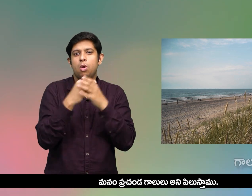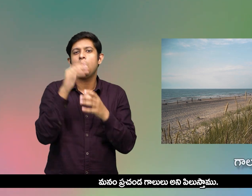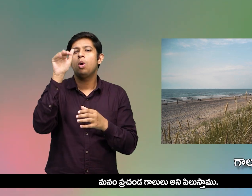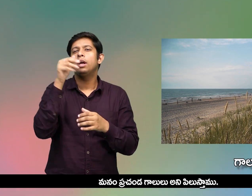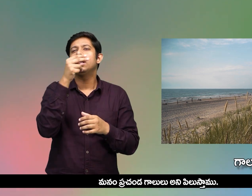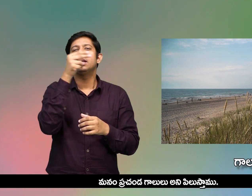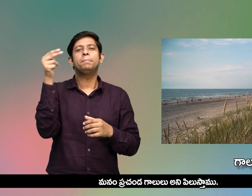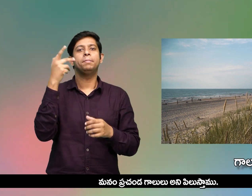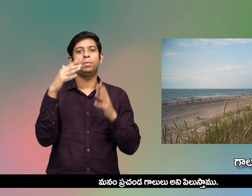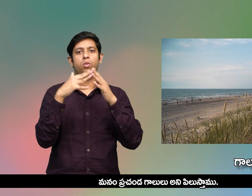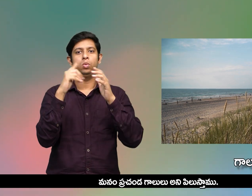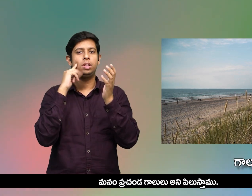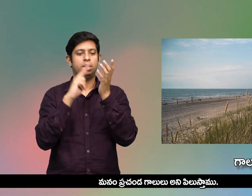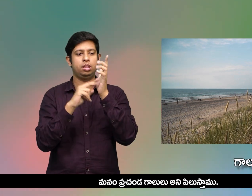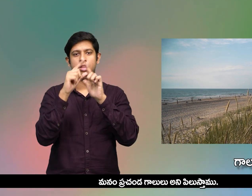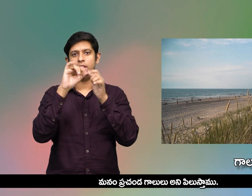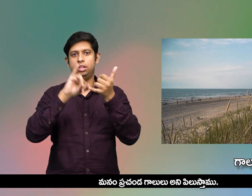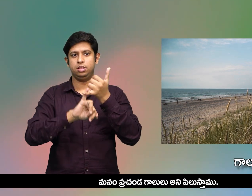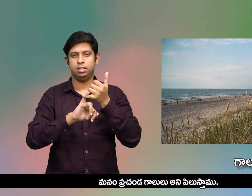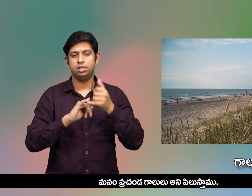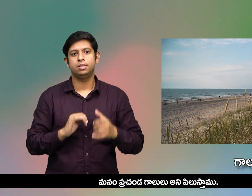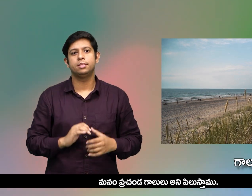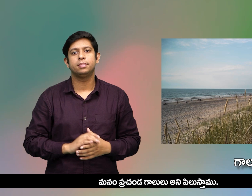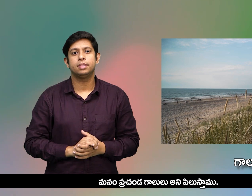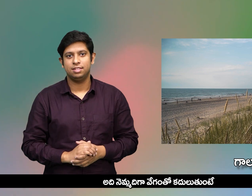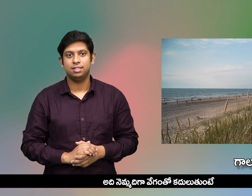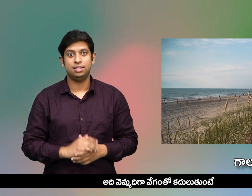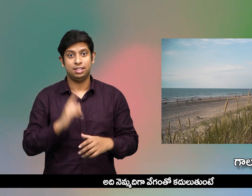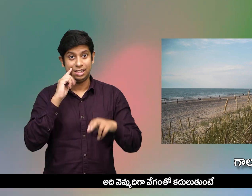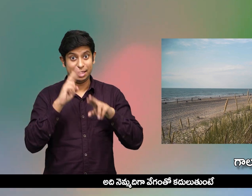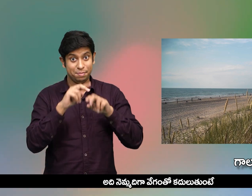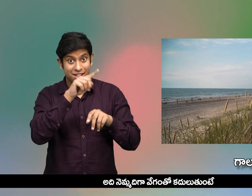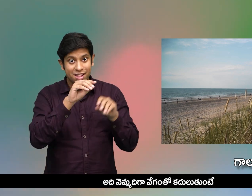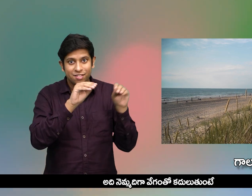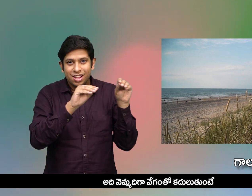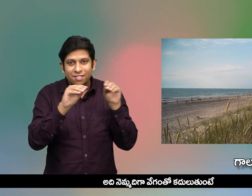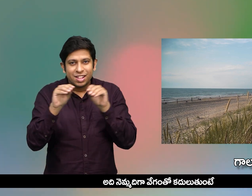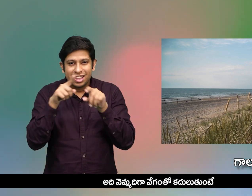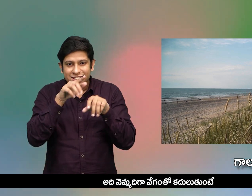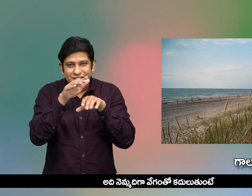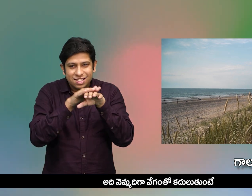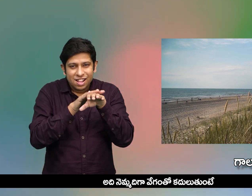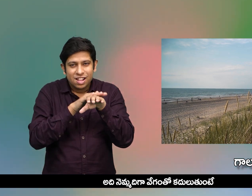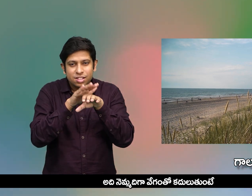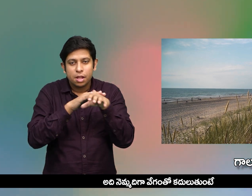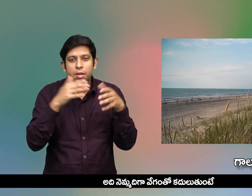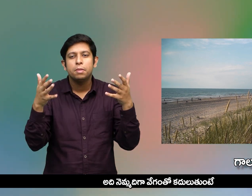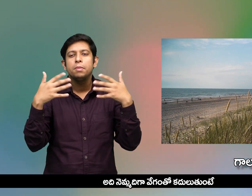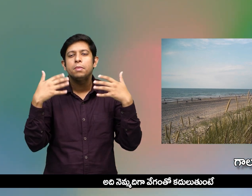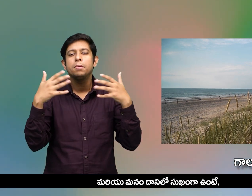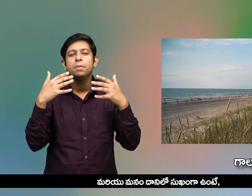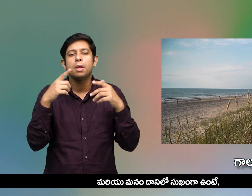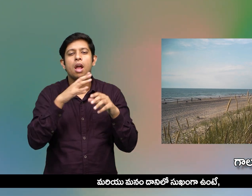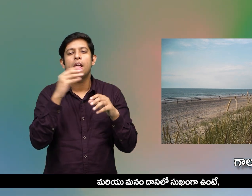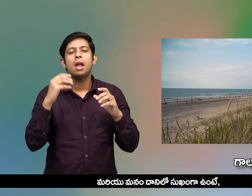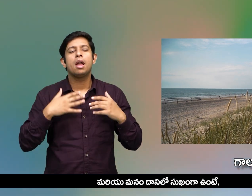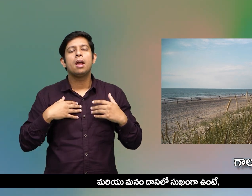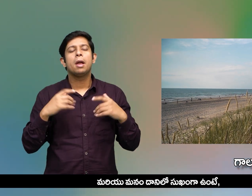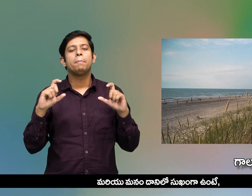మనం ప్రచండ గాలులు అని పిలుస్తాము. అది నెమ్మదిగా వేగంతో కదులుతుంటే మరియు మనం